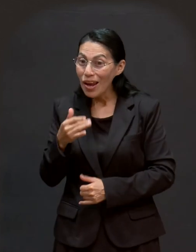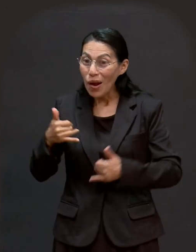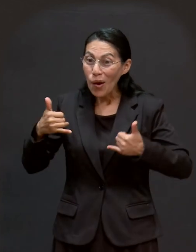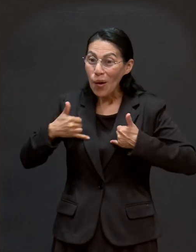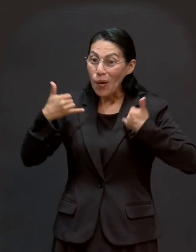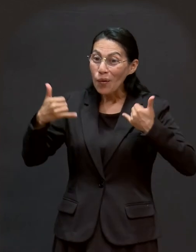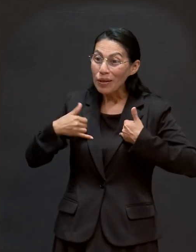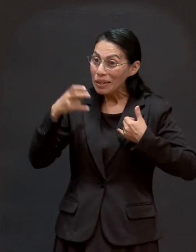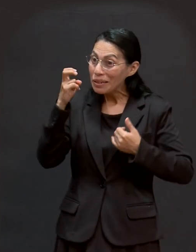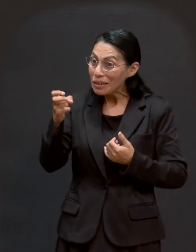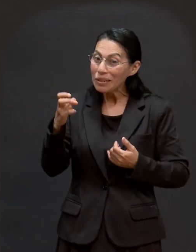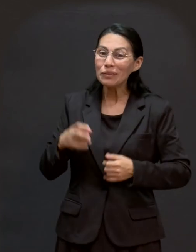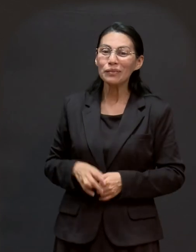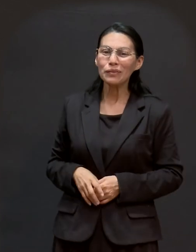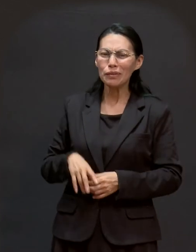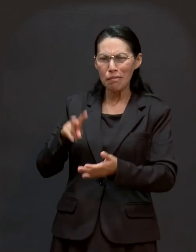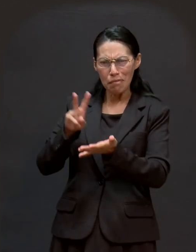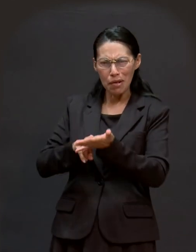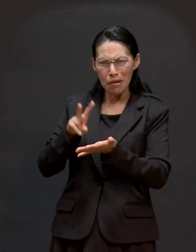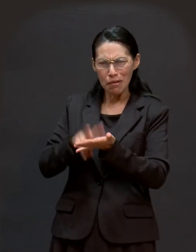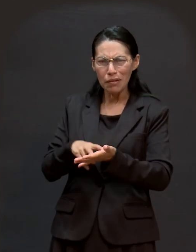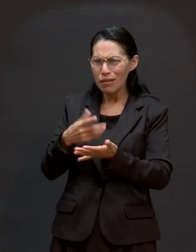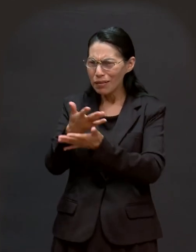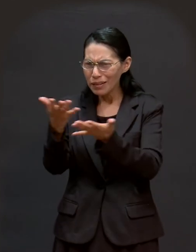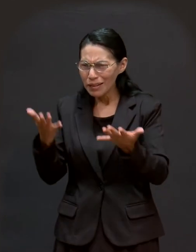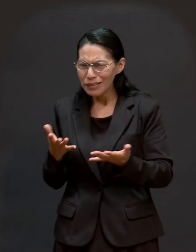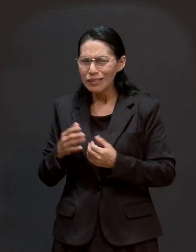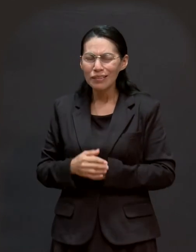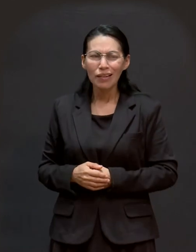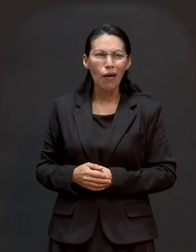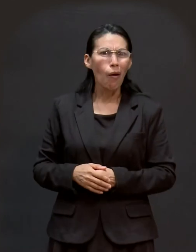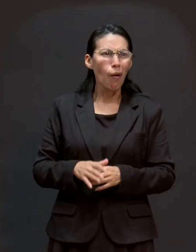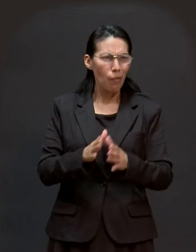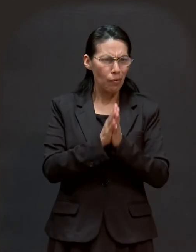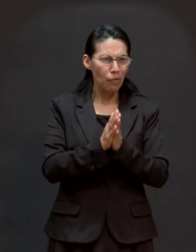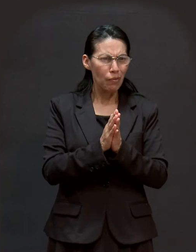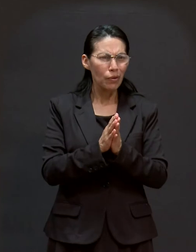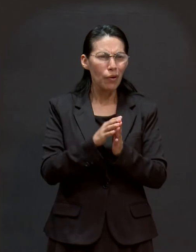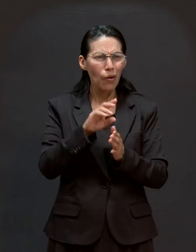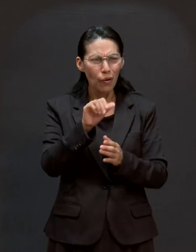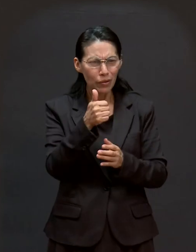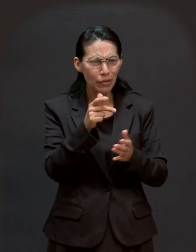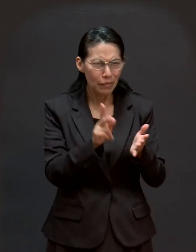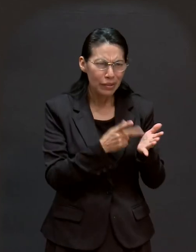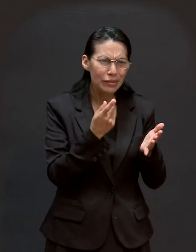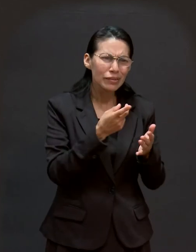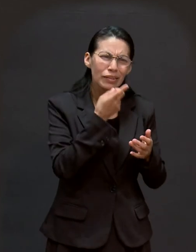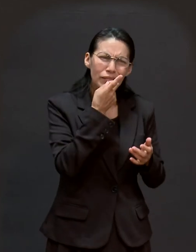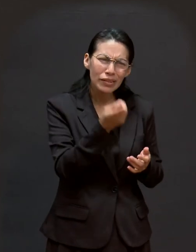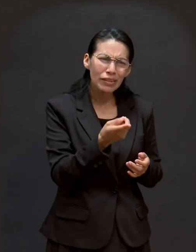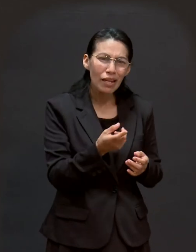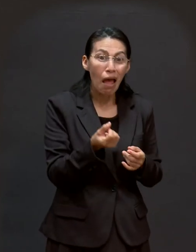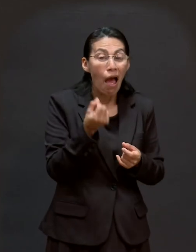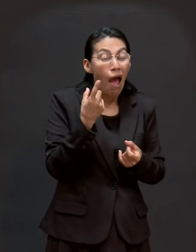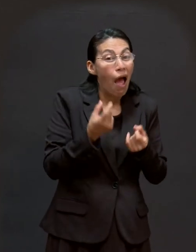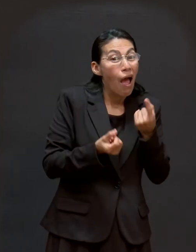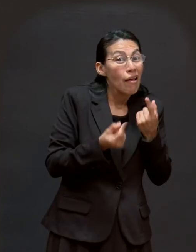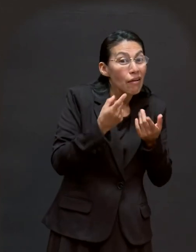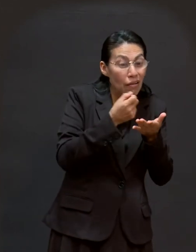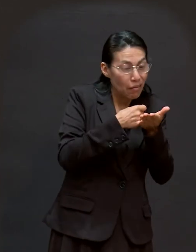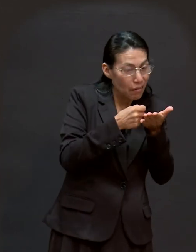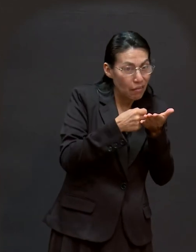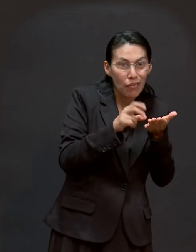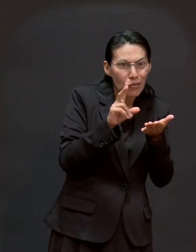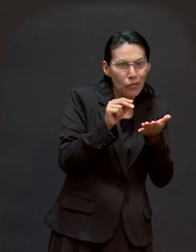quieren tener a esos jóvenes y los valoran por lo que ellos son irán puede repetir para que si alguien